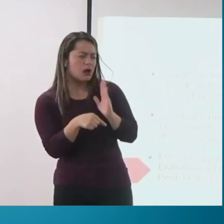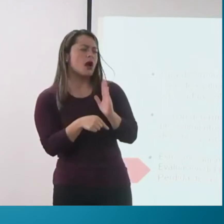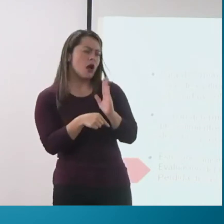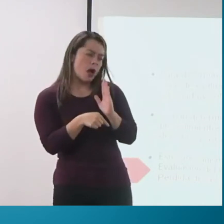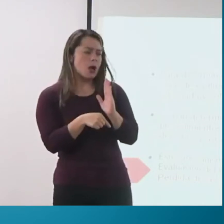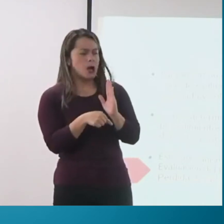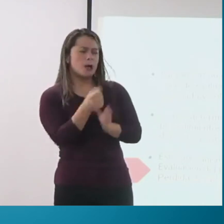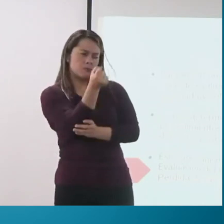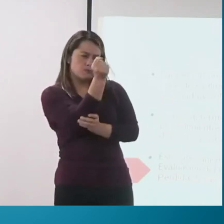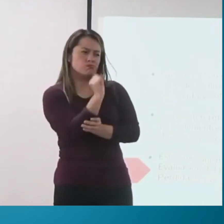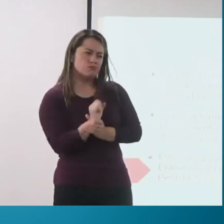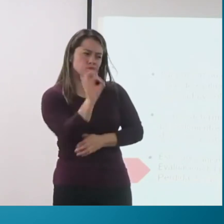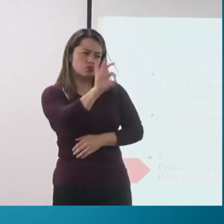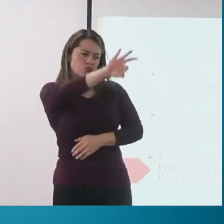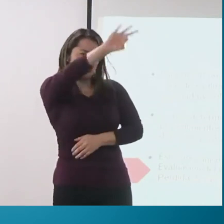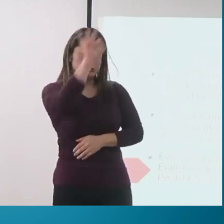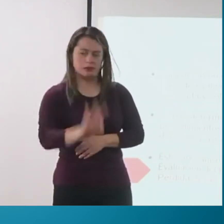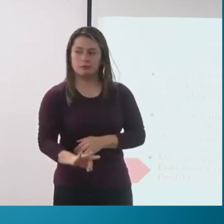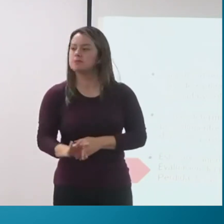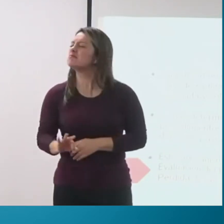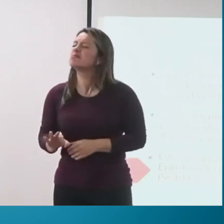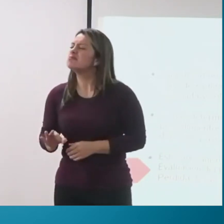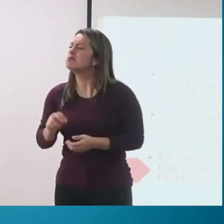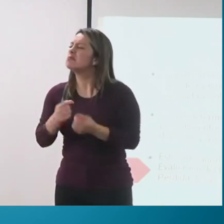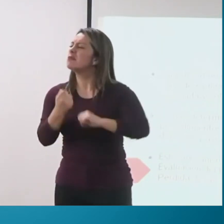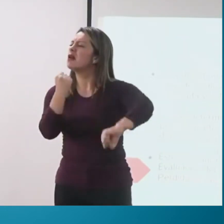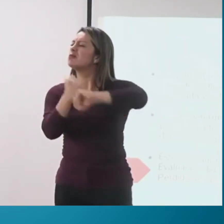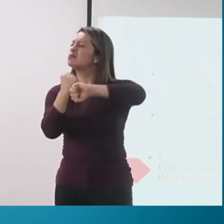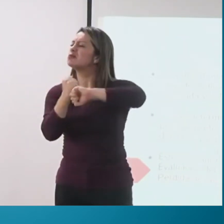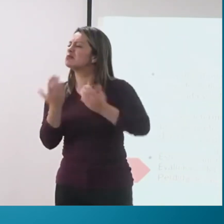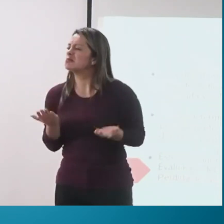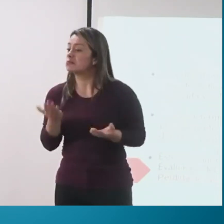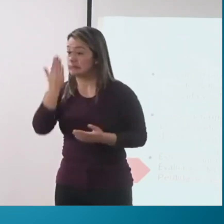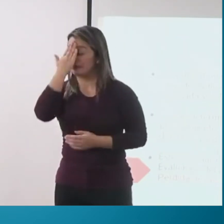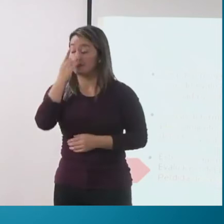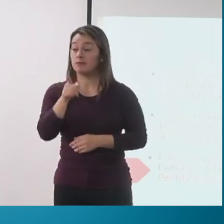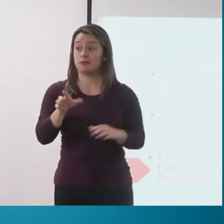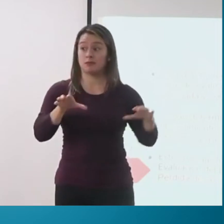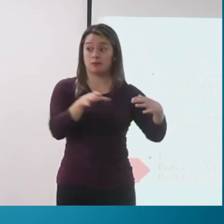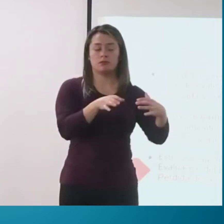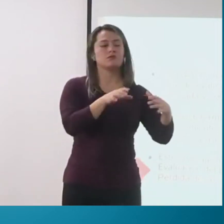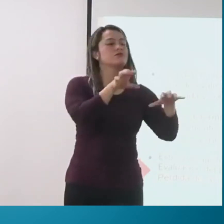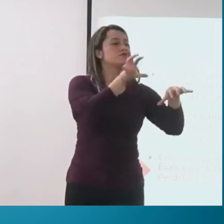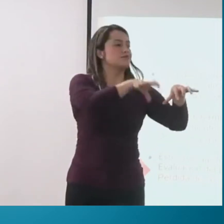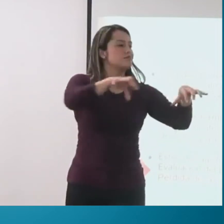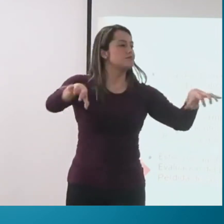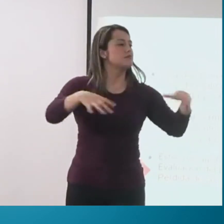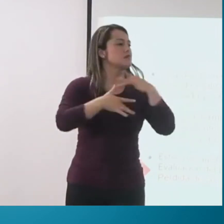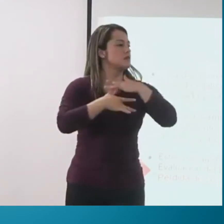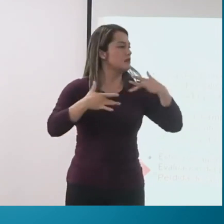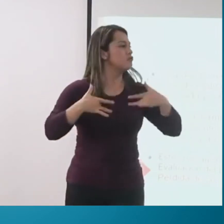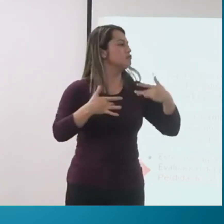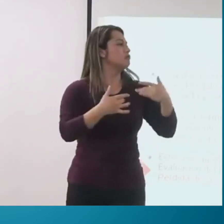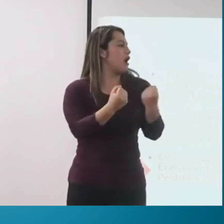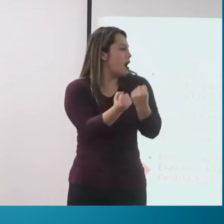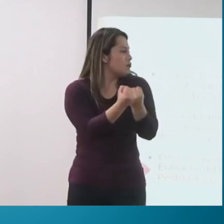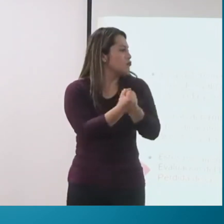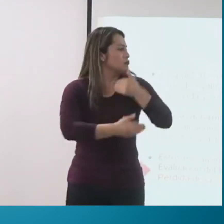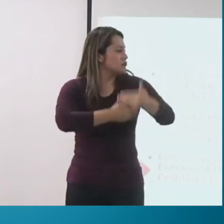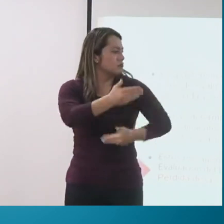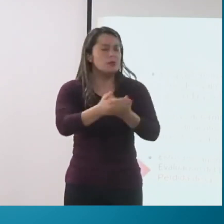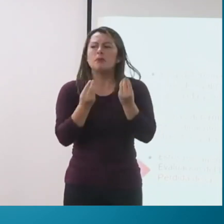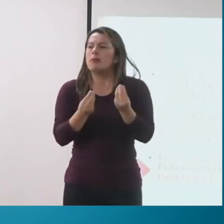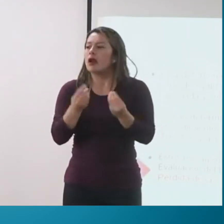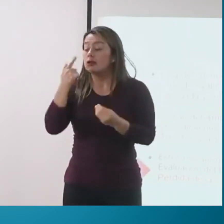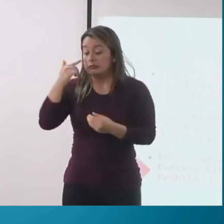decir compensar? Los sistemas de protección social tienen que proteger que la gente se enferme, si se enferma que no quede con